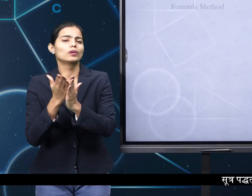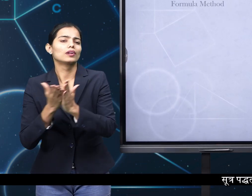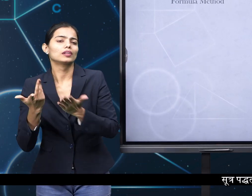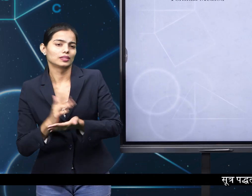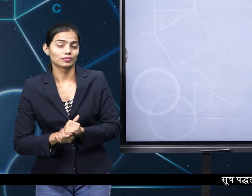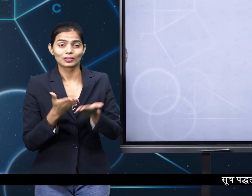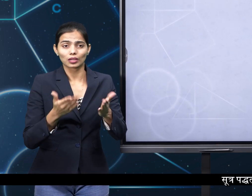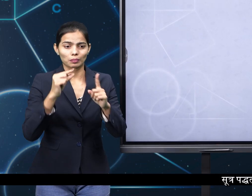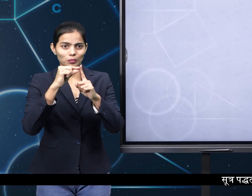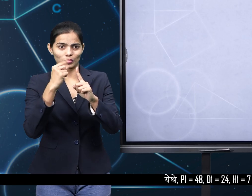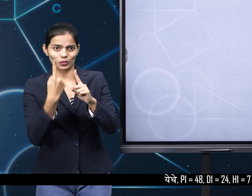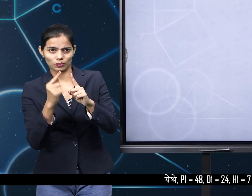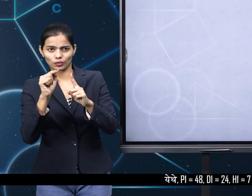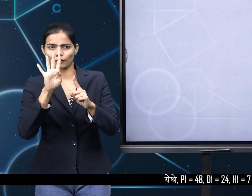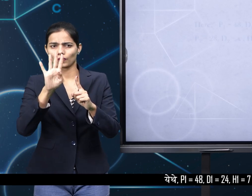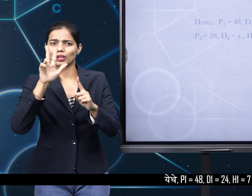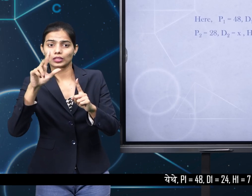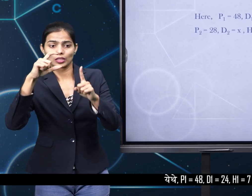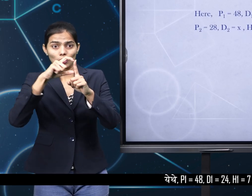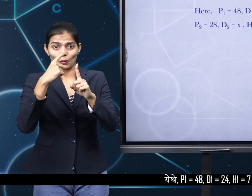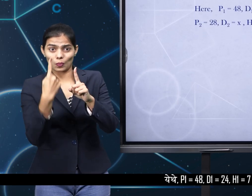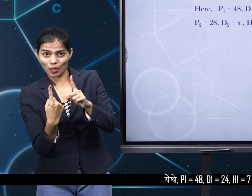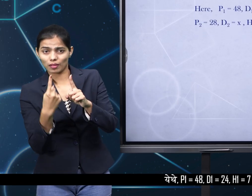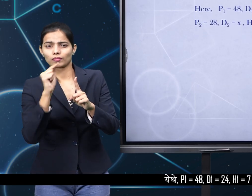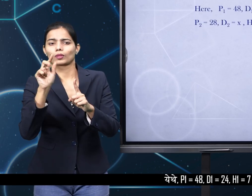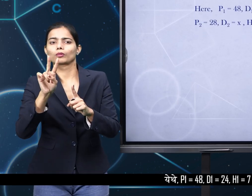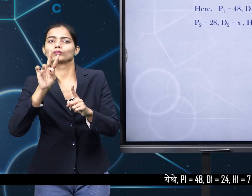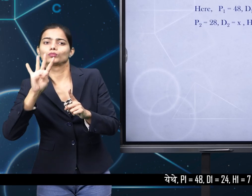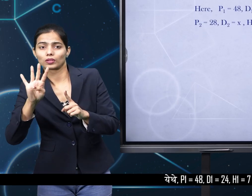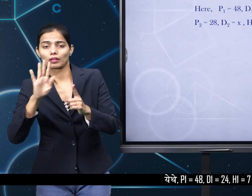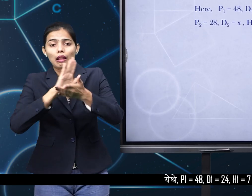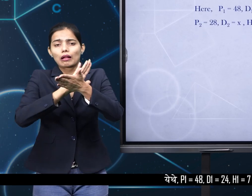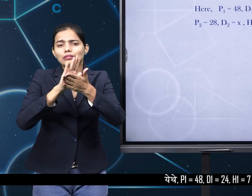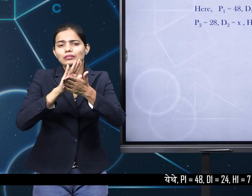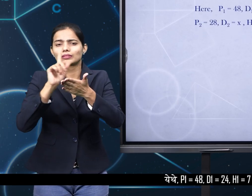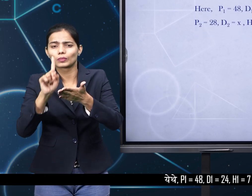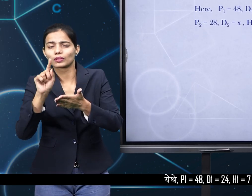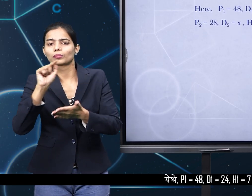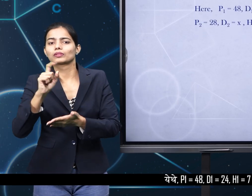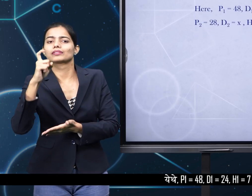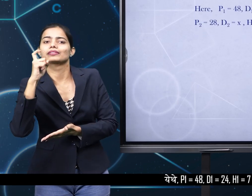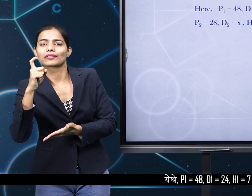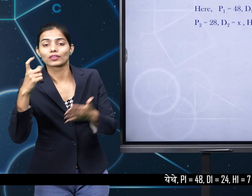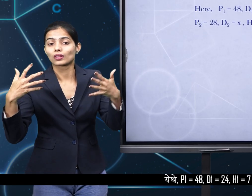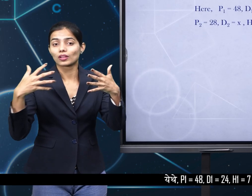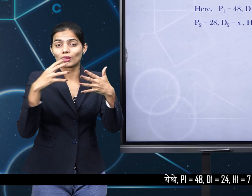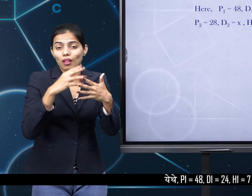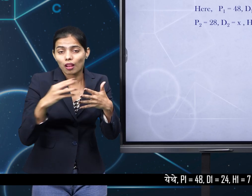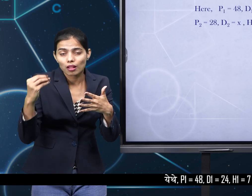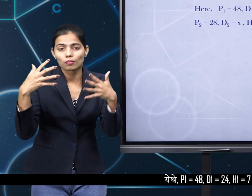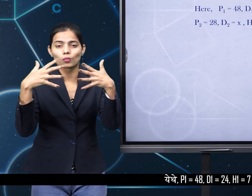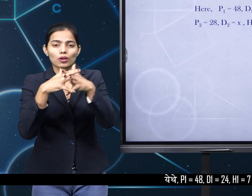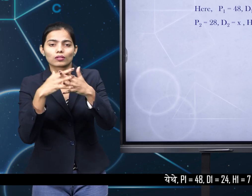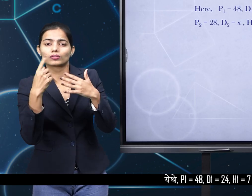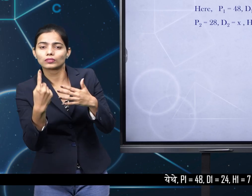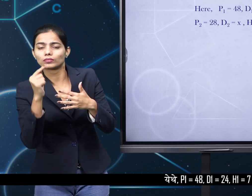सूत्र पद्धत. येथे P1 बरोबर 48, D1 बरोबर 24, H1 बरोबर 7 आणि